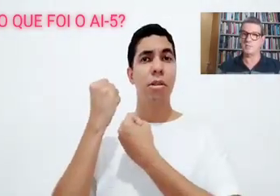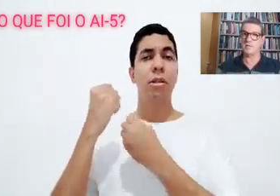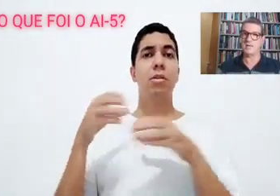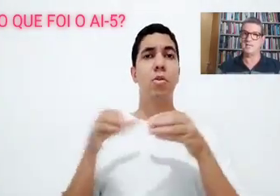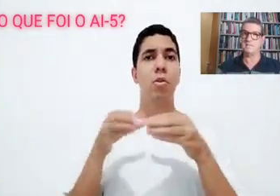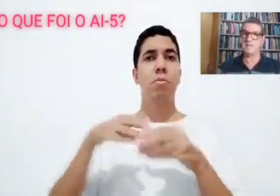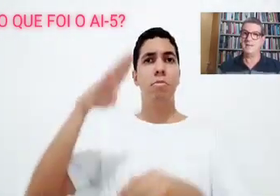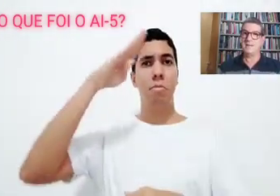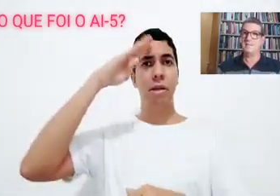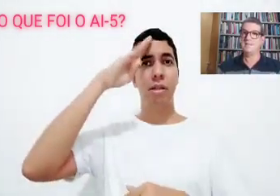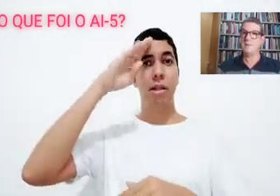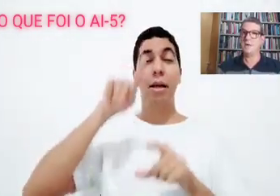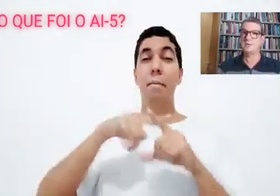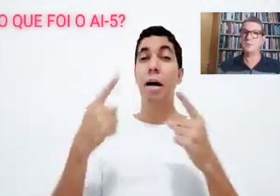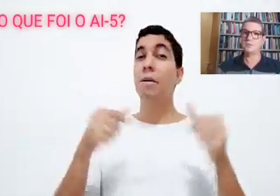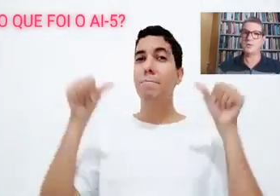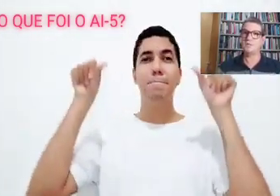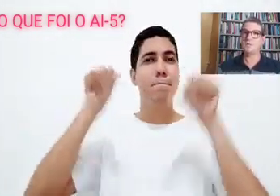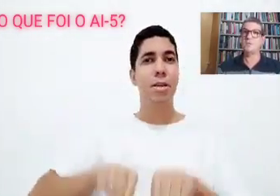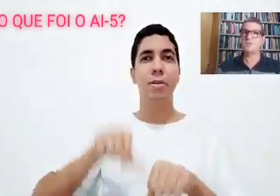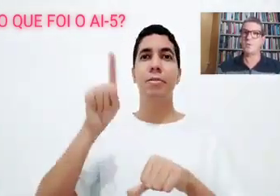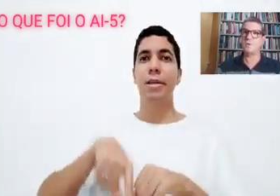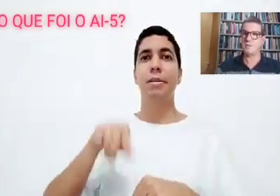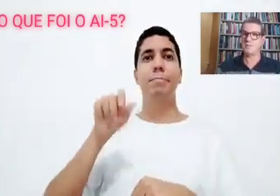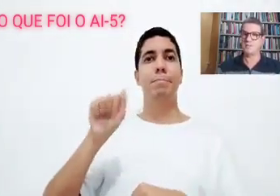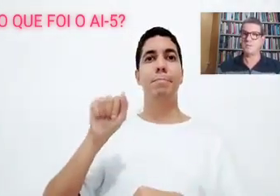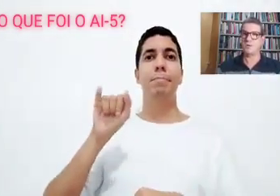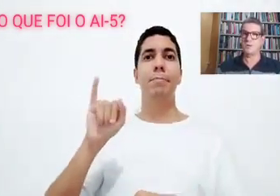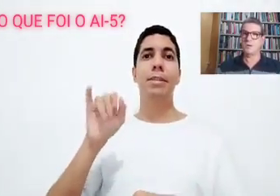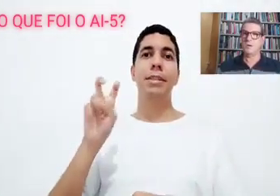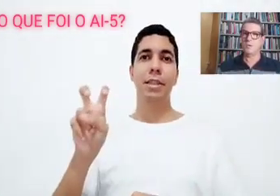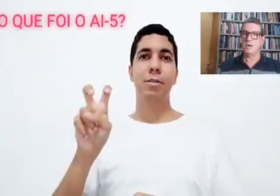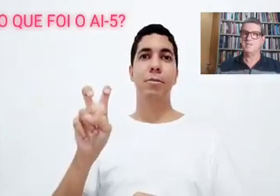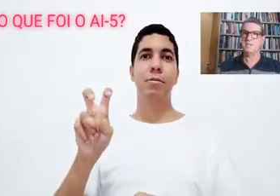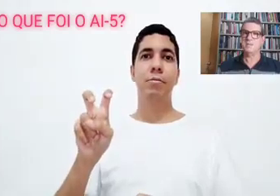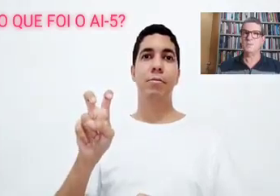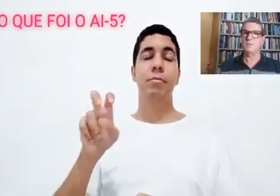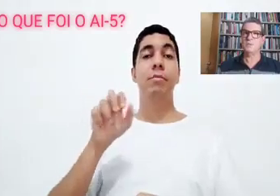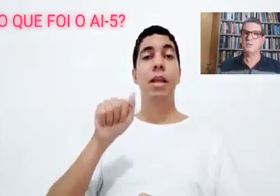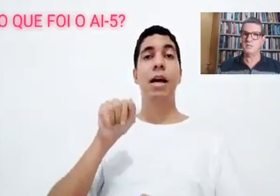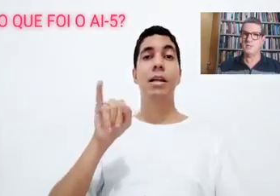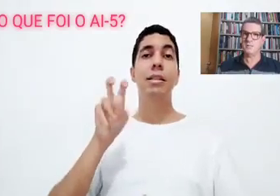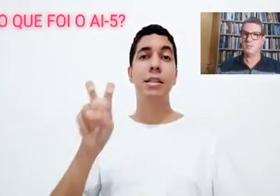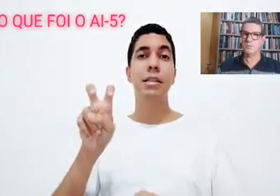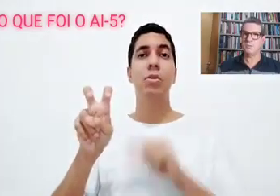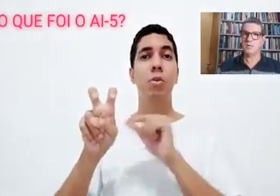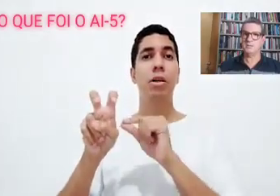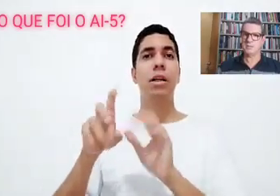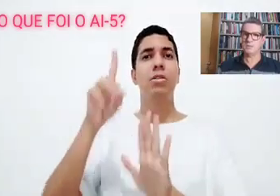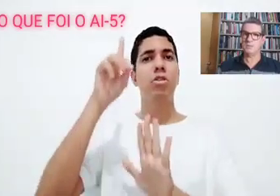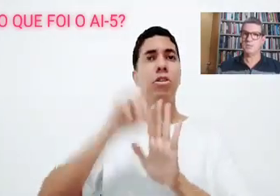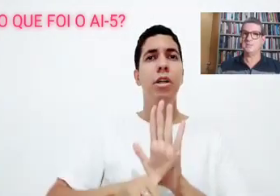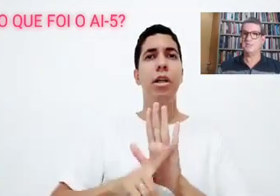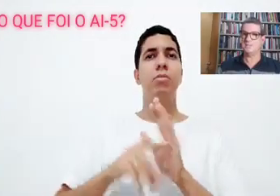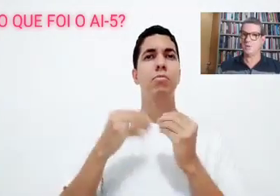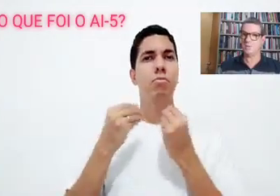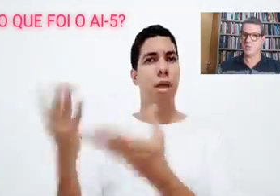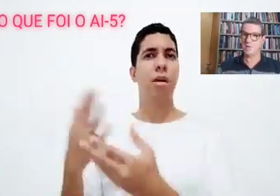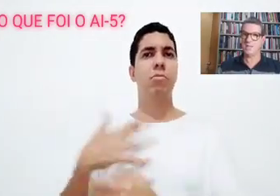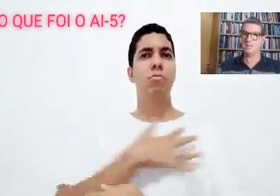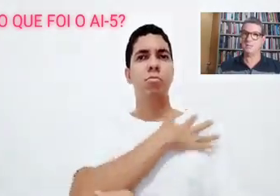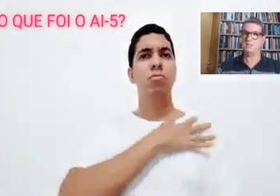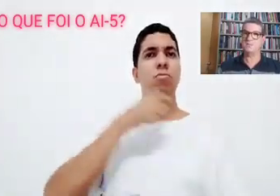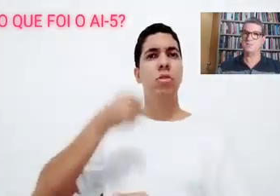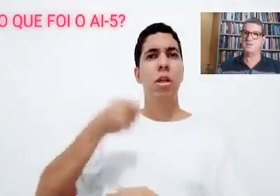poderes aos militares, mas nenhum ato institucional foi tão brutal quanto o AI-5. O AI-5 deu direito à ditadura de fechar